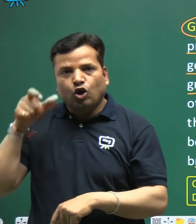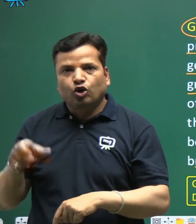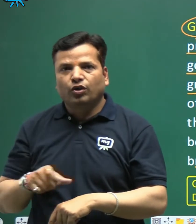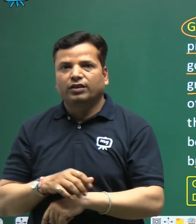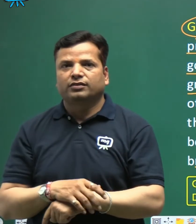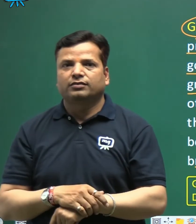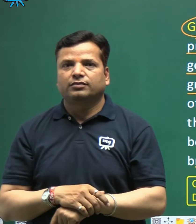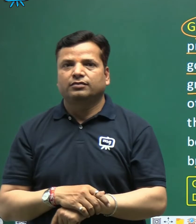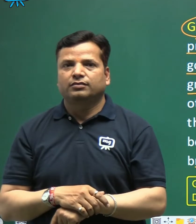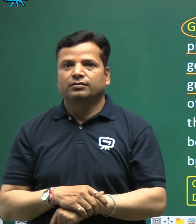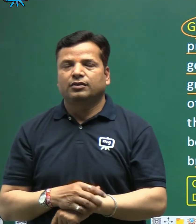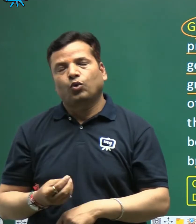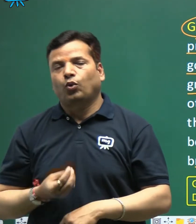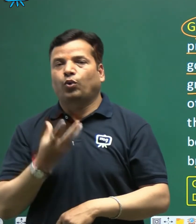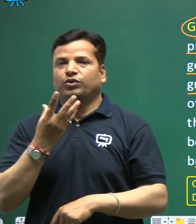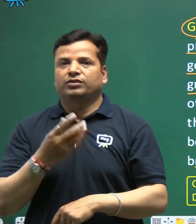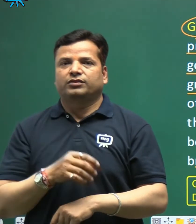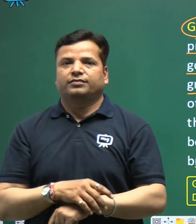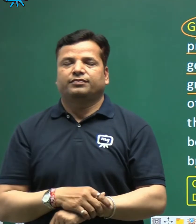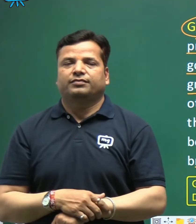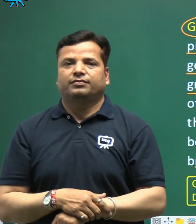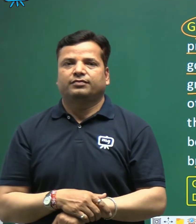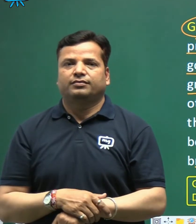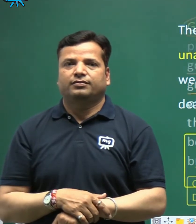joyous, खुश.